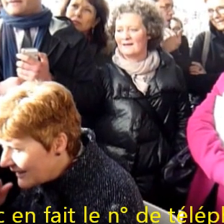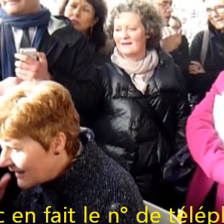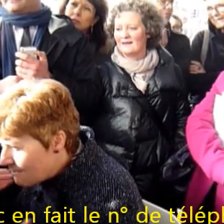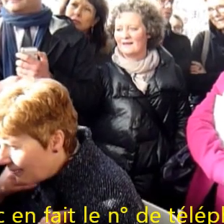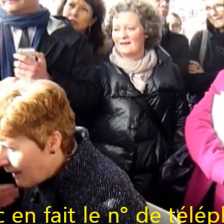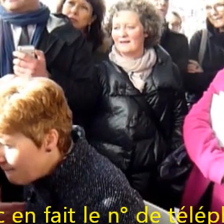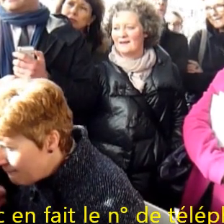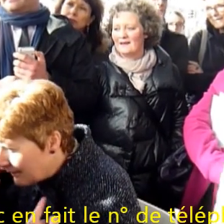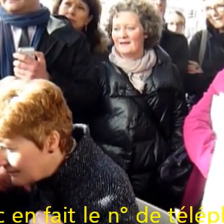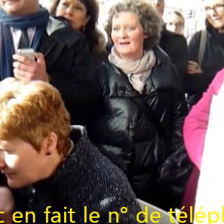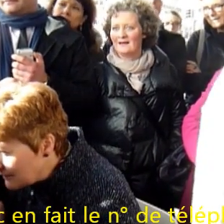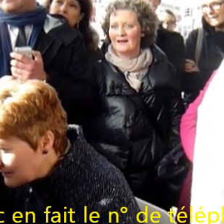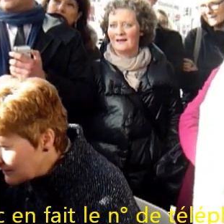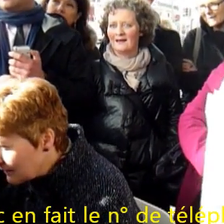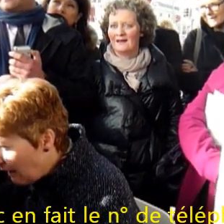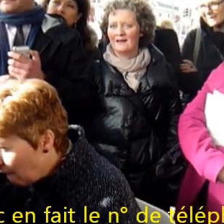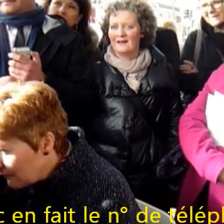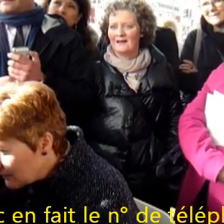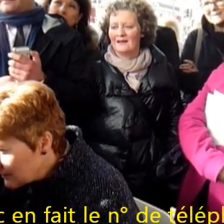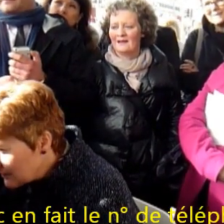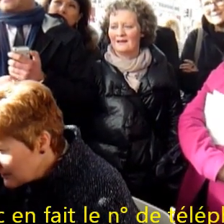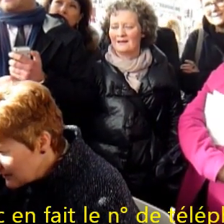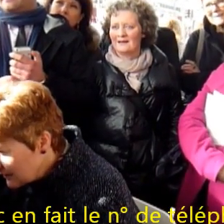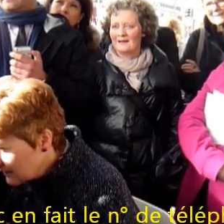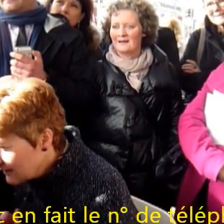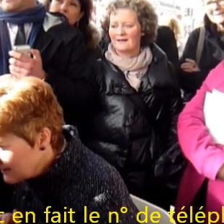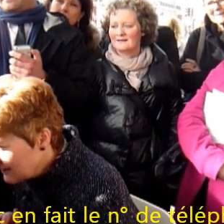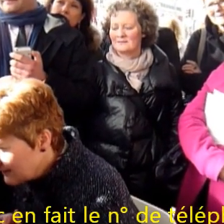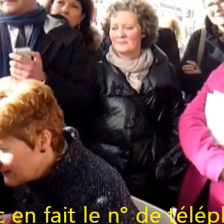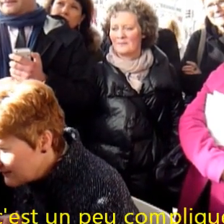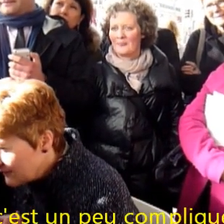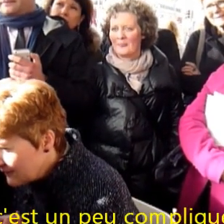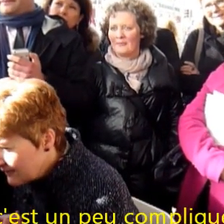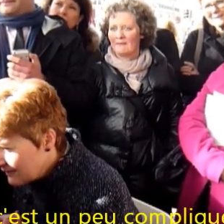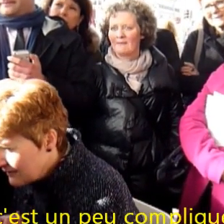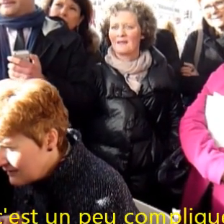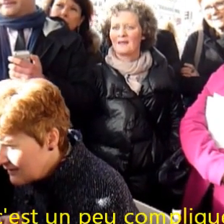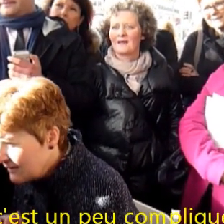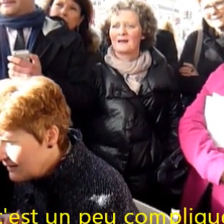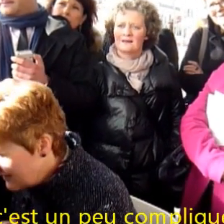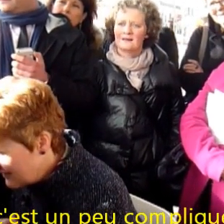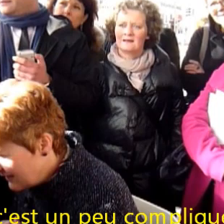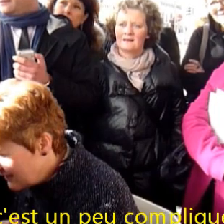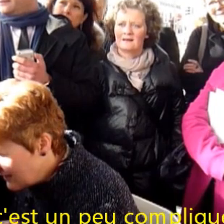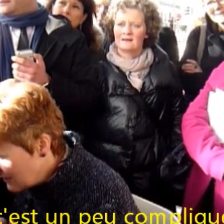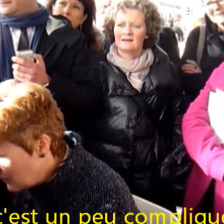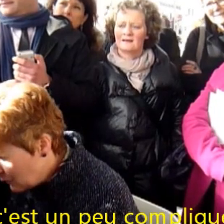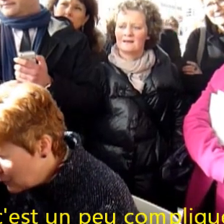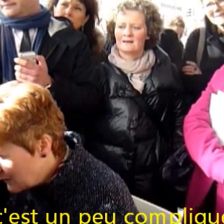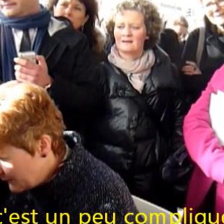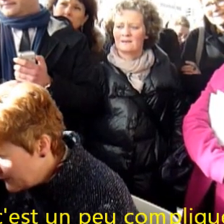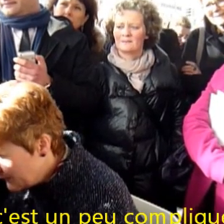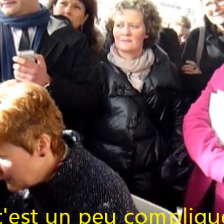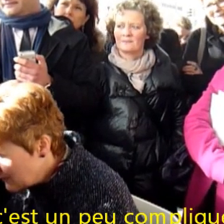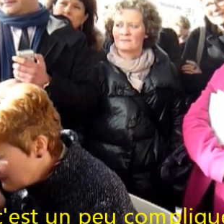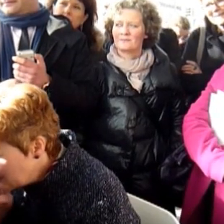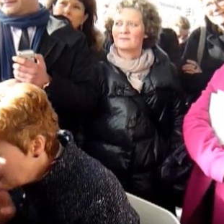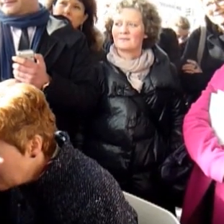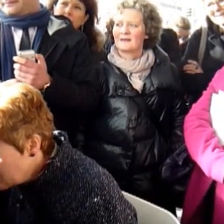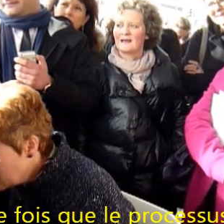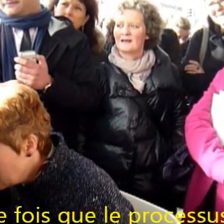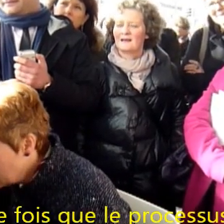Voilà. Donc en fait, le numéro de téléphone a été composé. Elles se mettent, c'est un peu compliqué parce qu'il y a le soleil